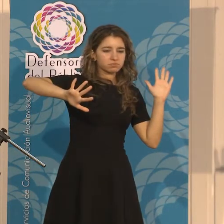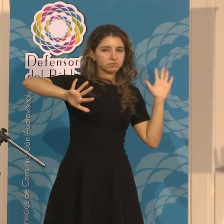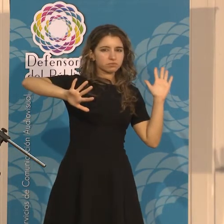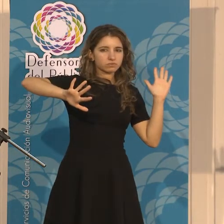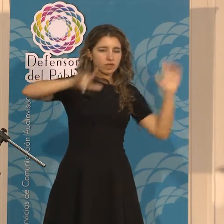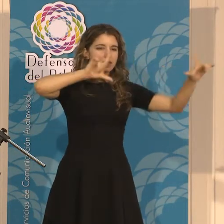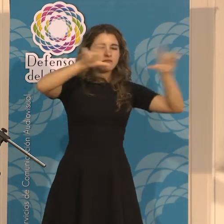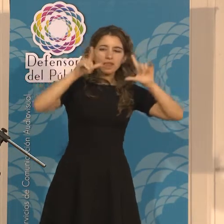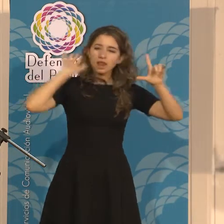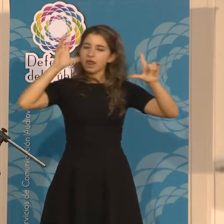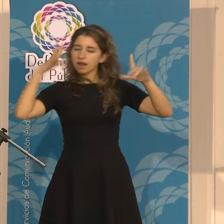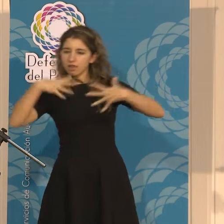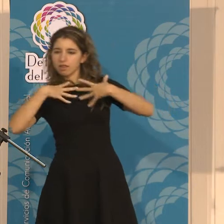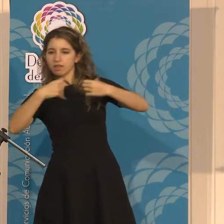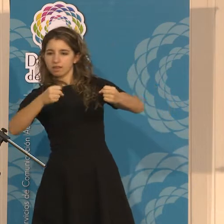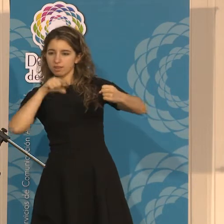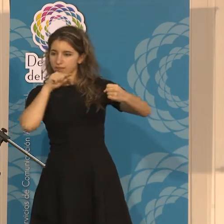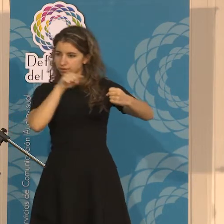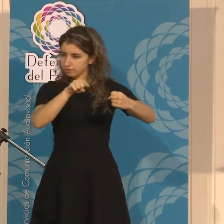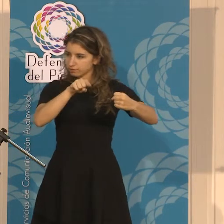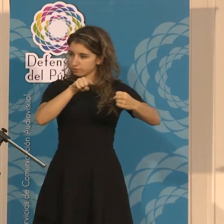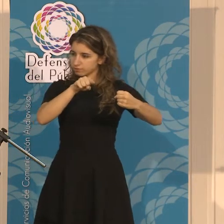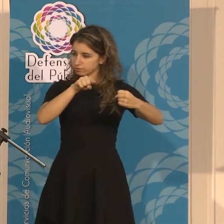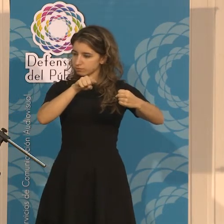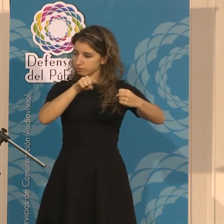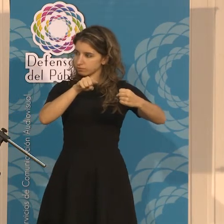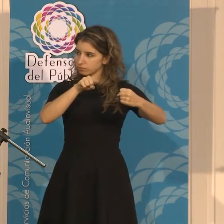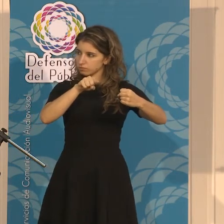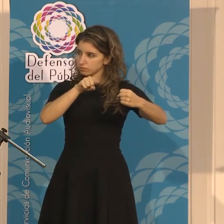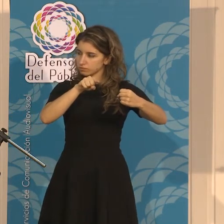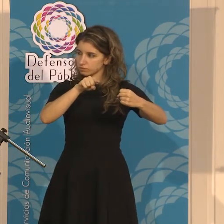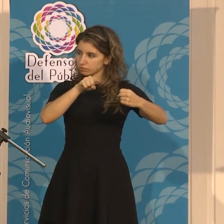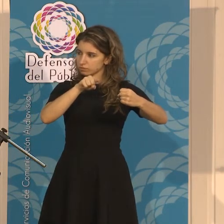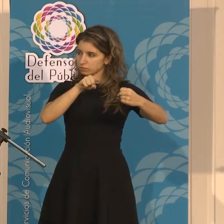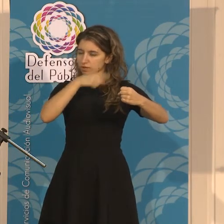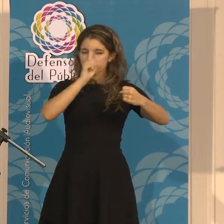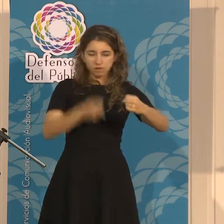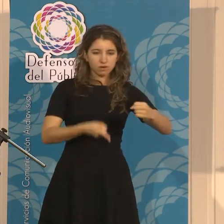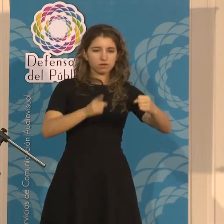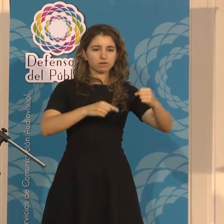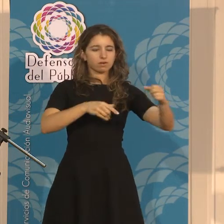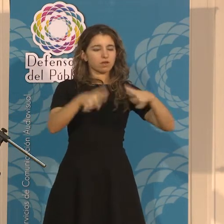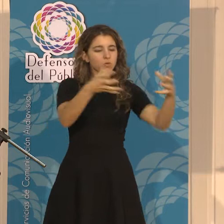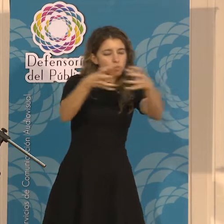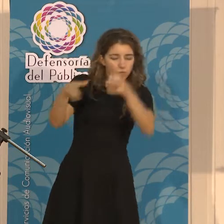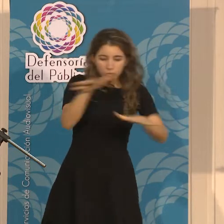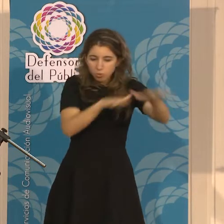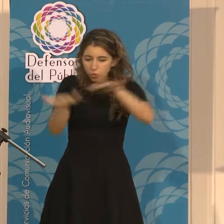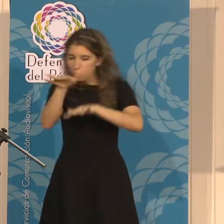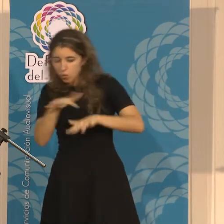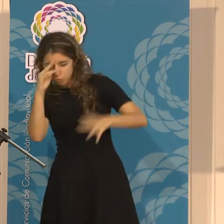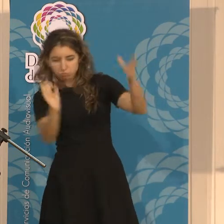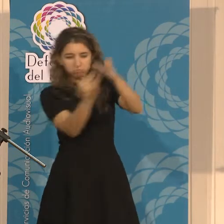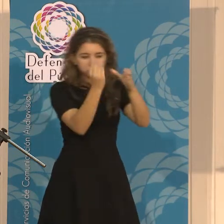industria audiovisual nacional adoptando medidas destinadas a promover la conformación y desarrollo de conglomerados de producción de contenidos audiovisuales